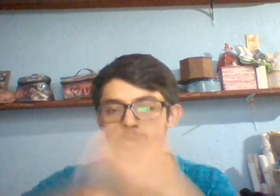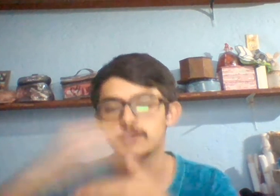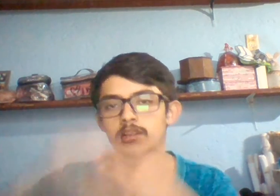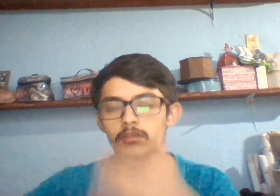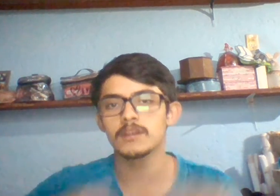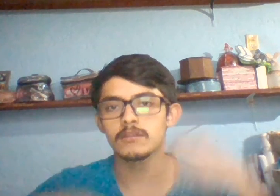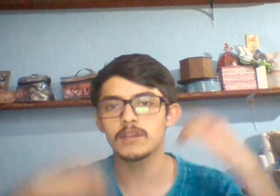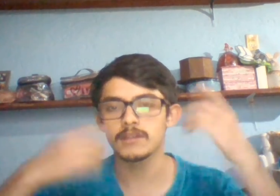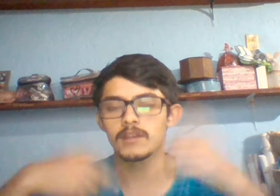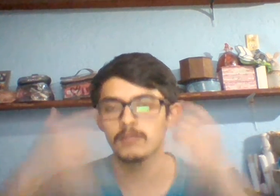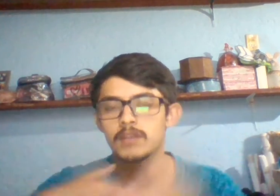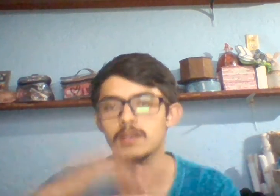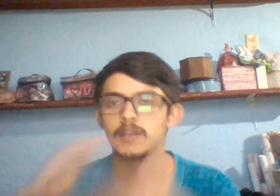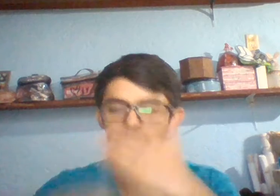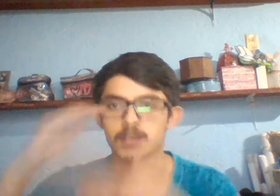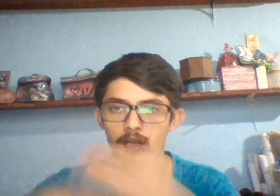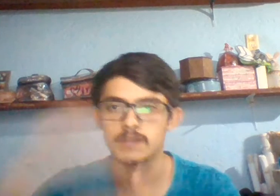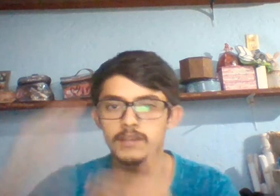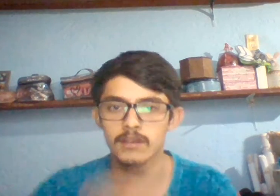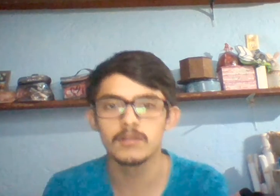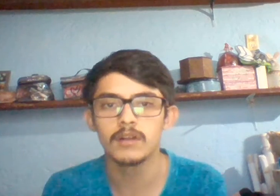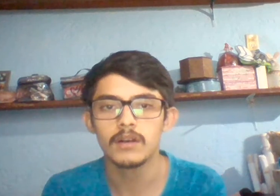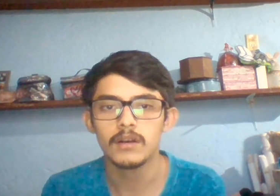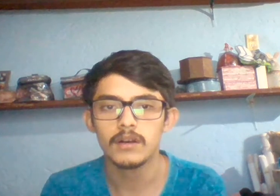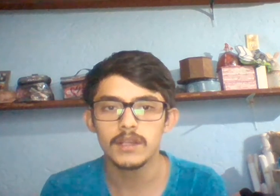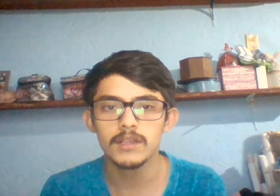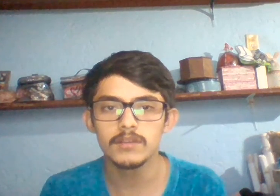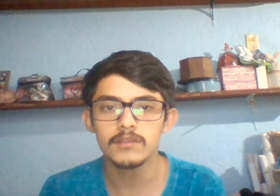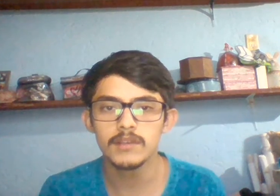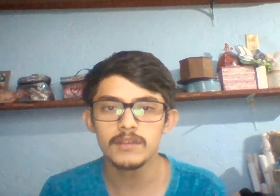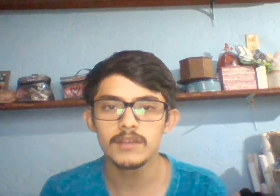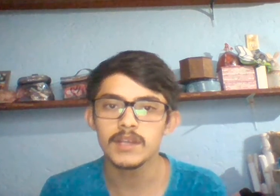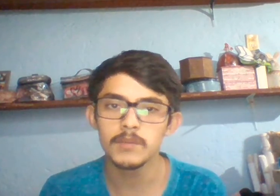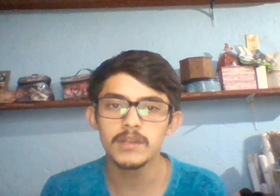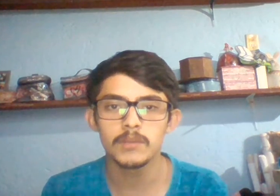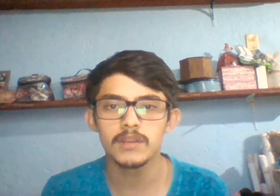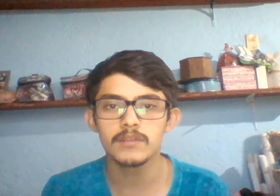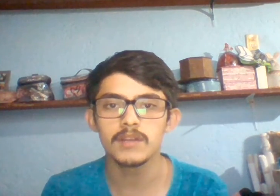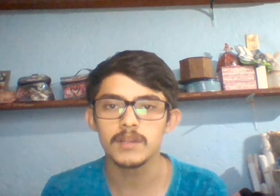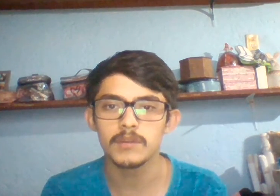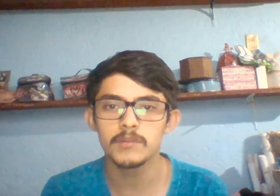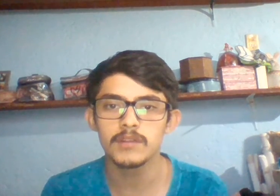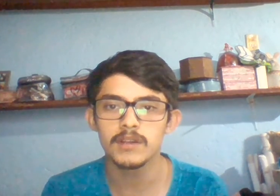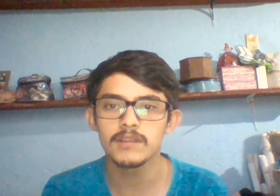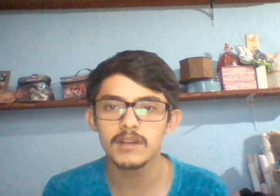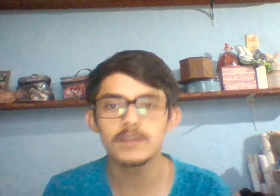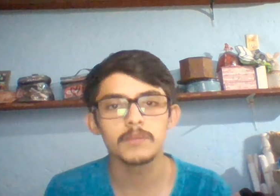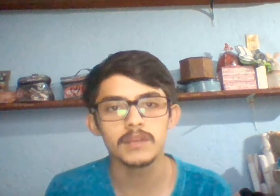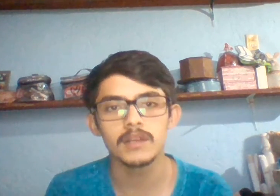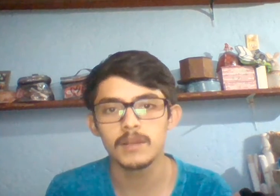Entonces el torque es lo que hace que lo gire y que llegue a hacer eso. Entonces, en cambio, la rapidez con la que podamos girar esa carga dependerá de la